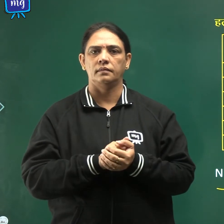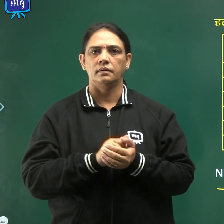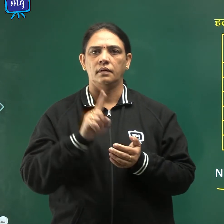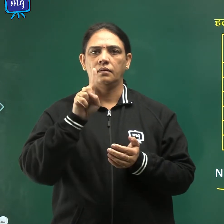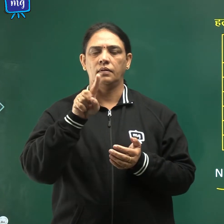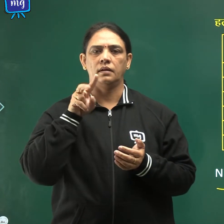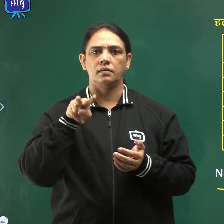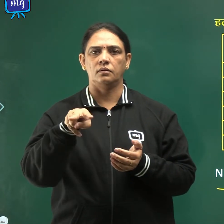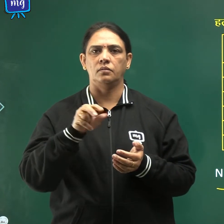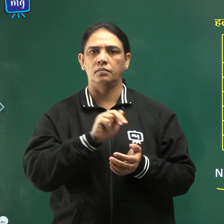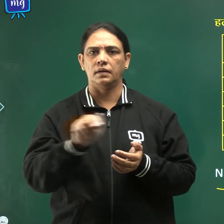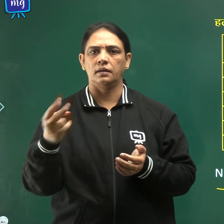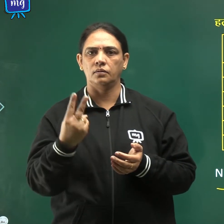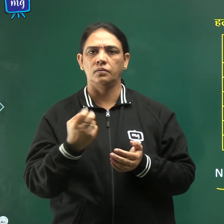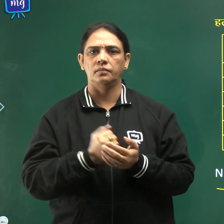100/2